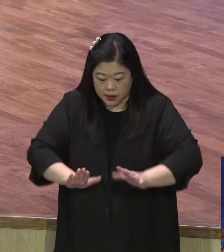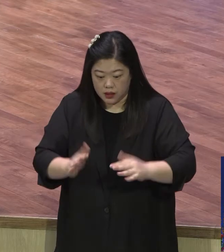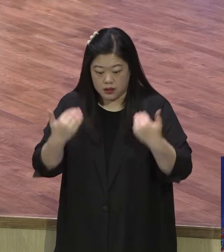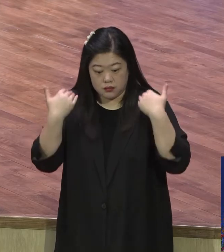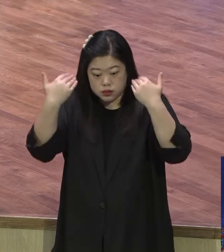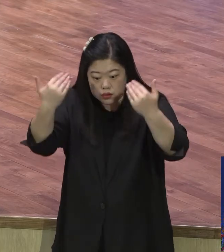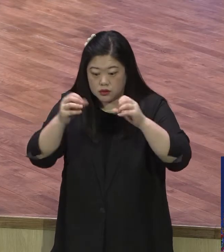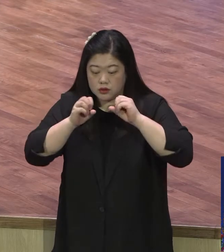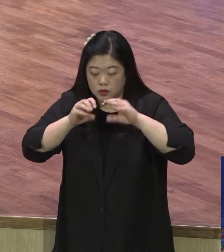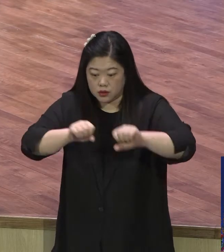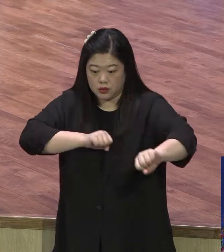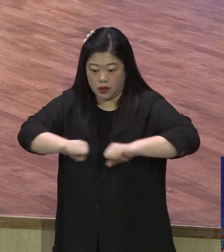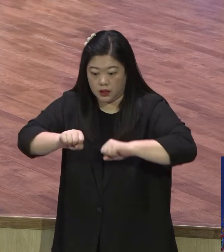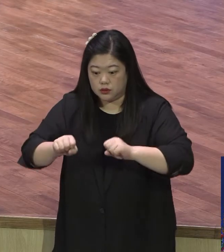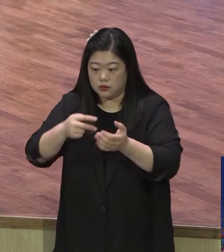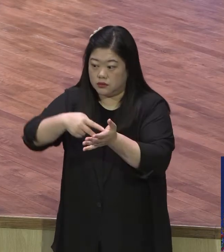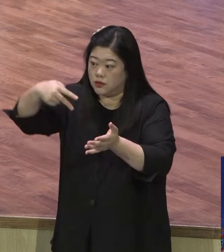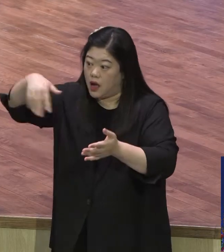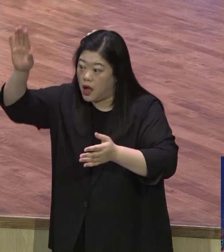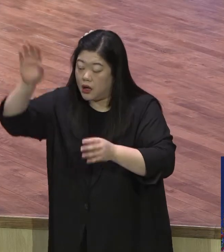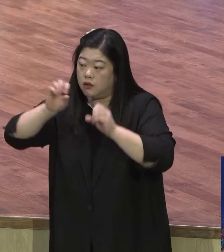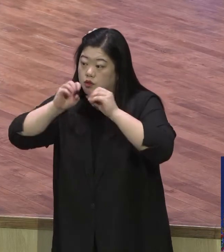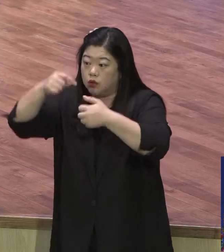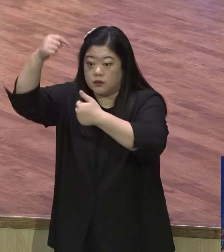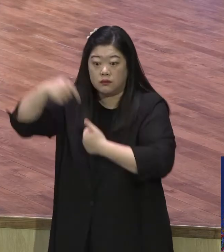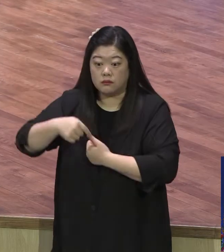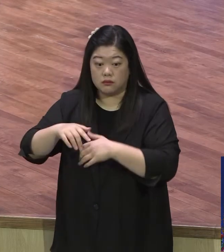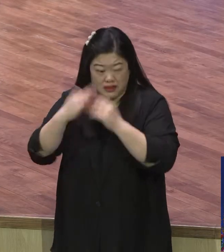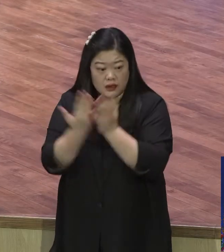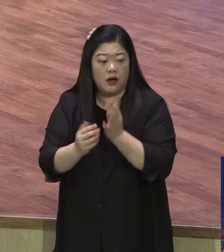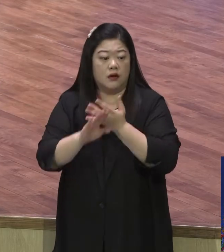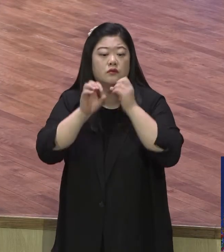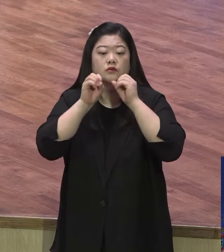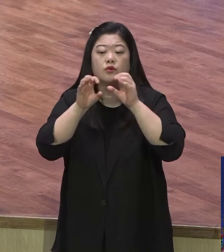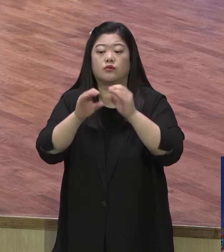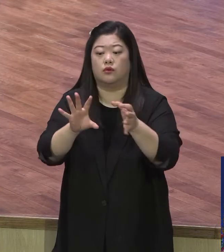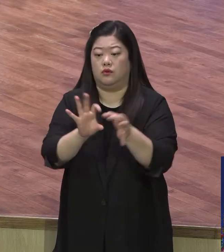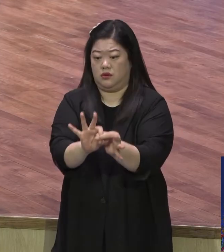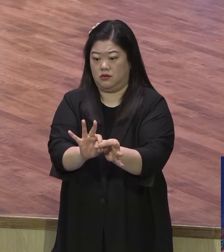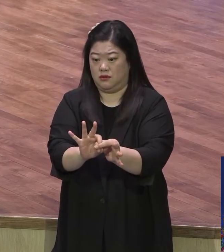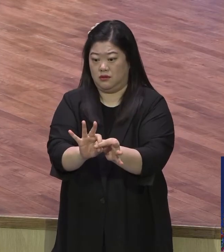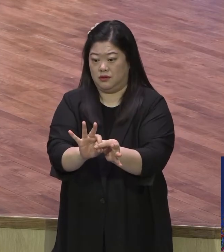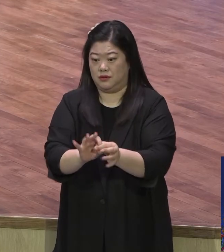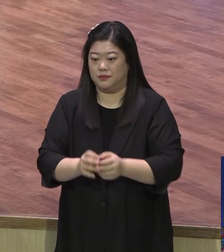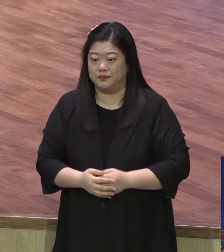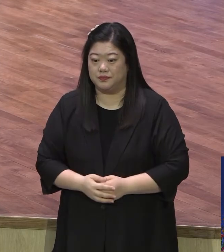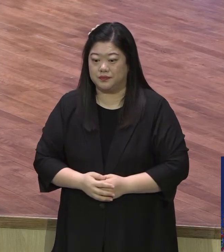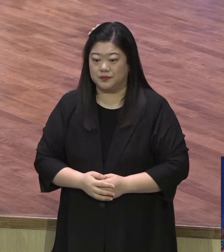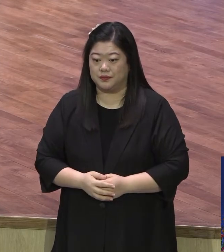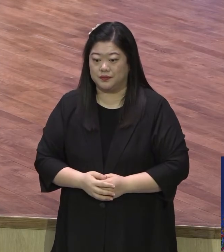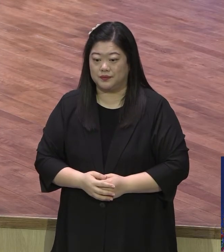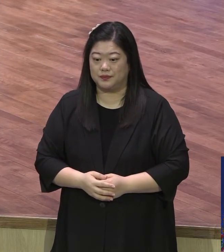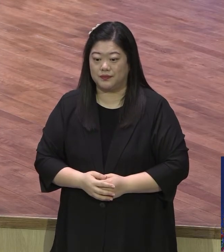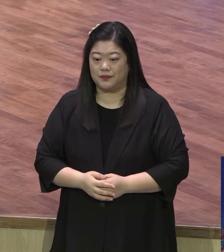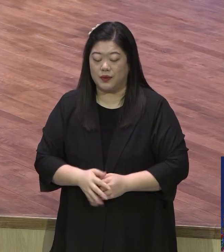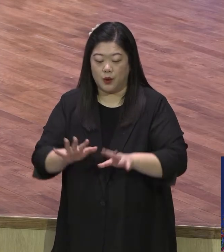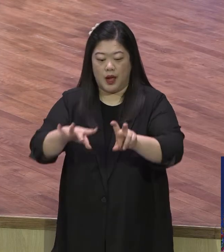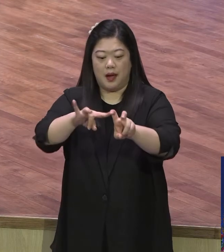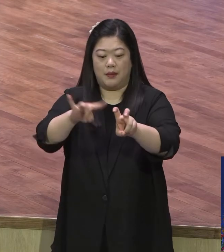마태국 28장은 예수 고유도의 부활로 시작을 해서 성교 비전으로 마무리가 작됩니다 여기서